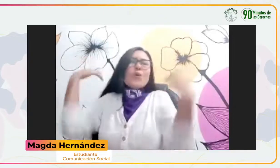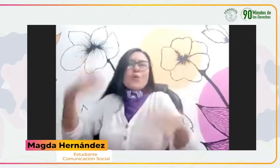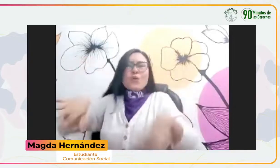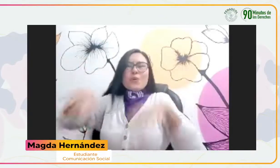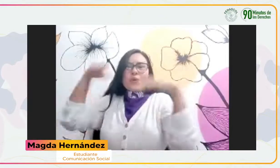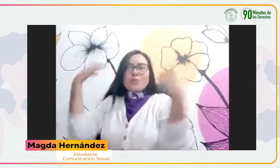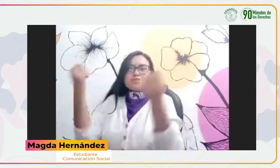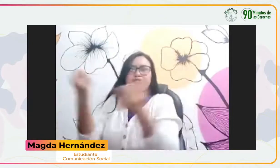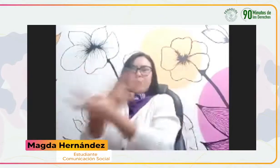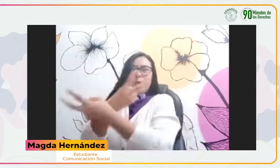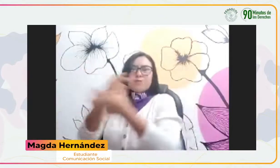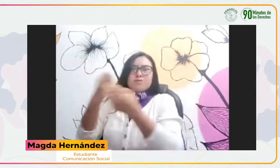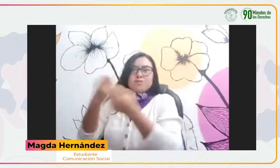que en Argentina